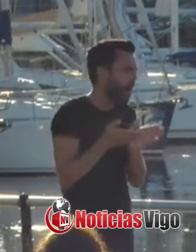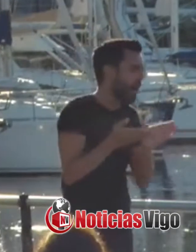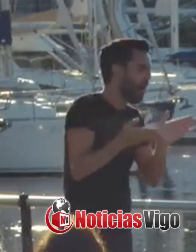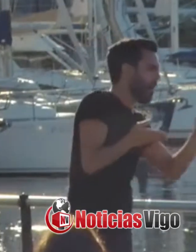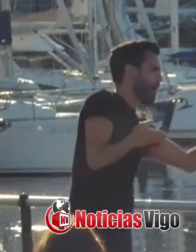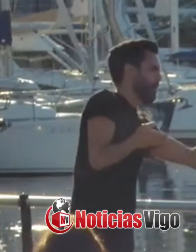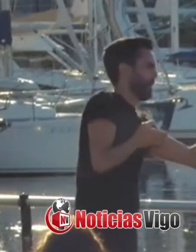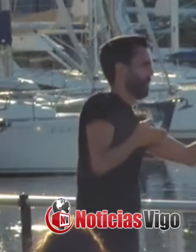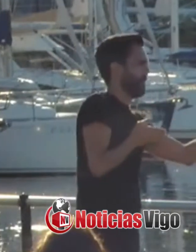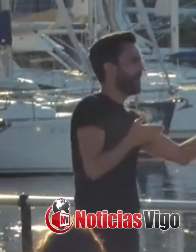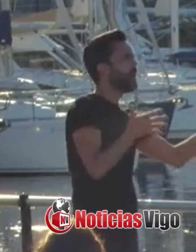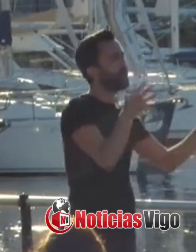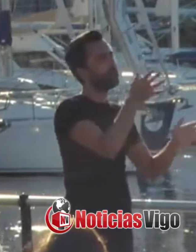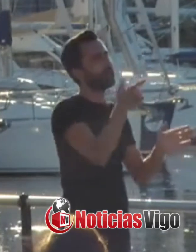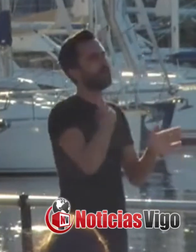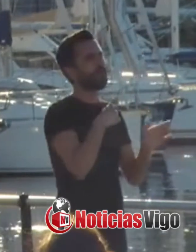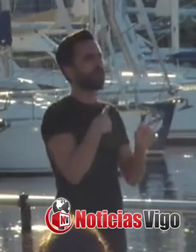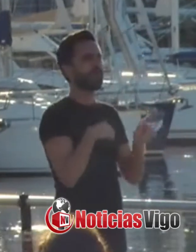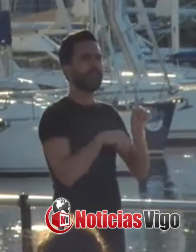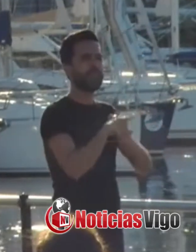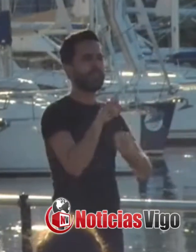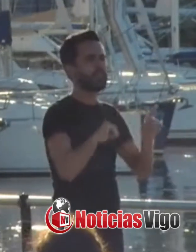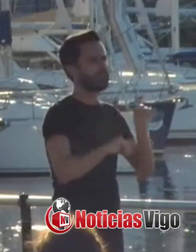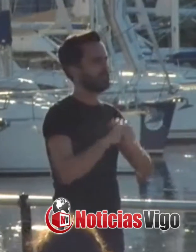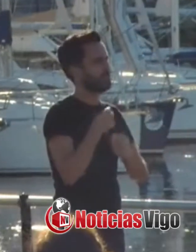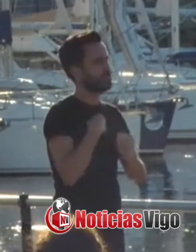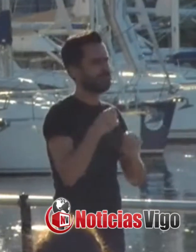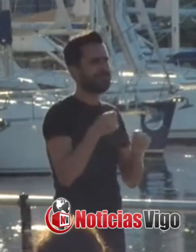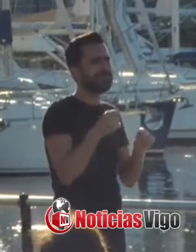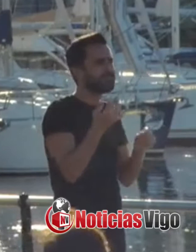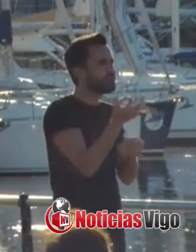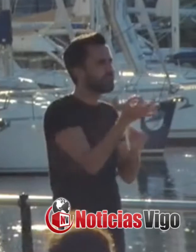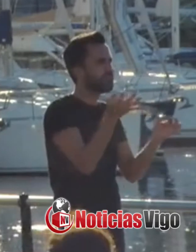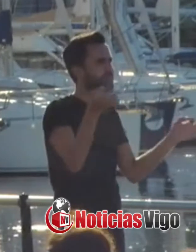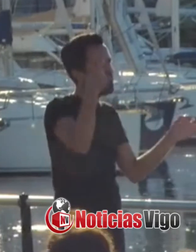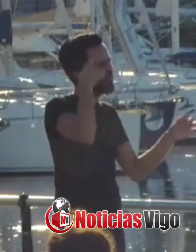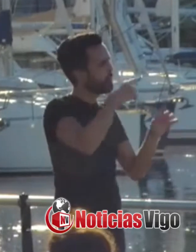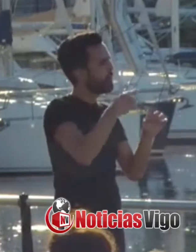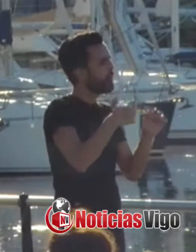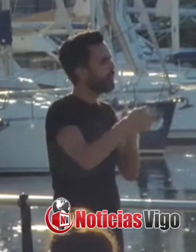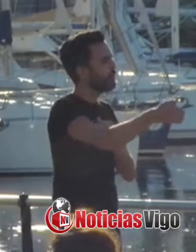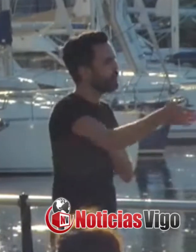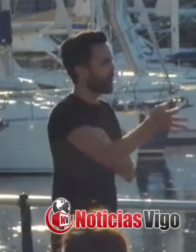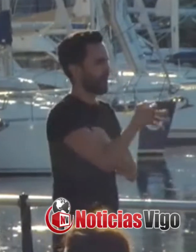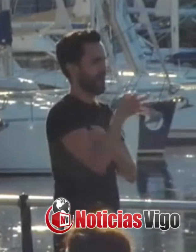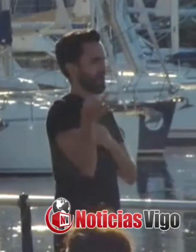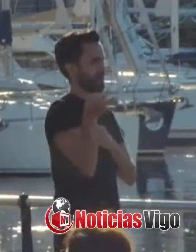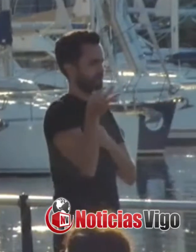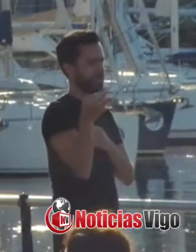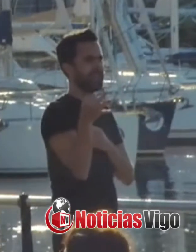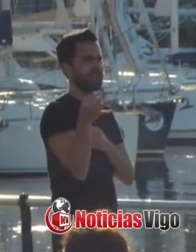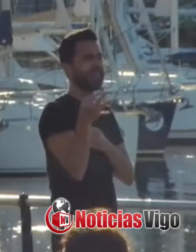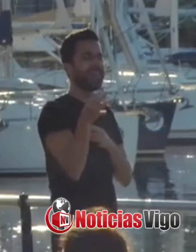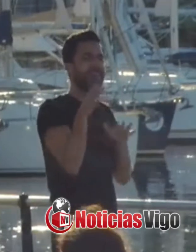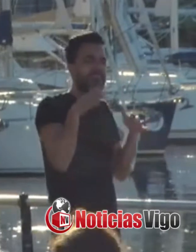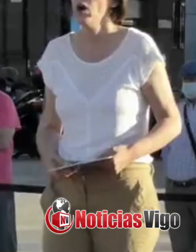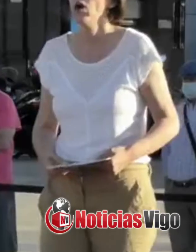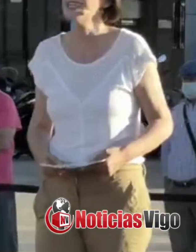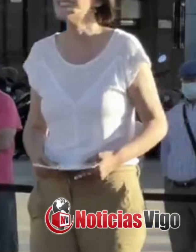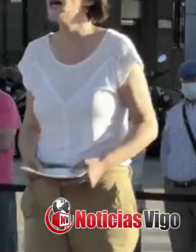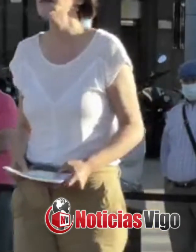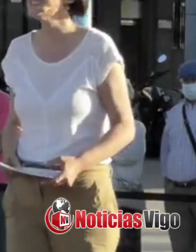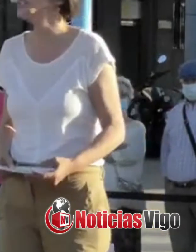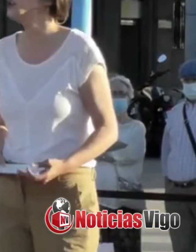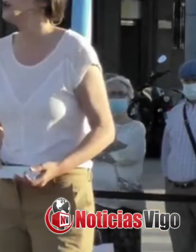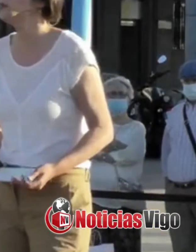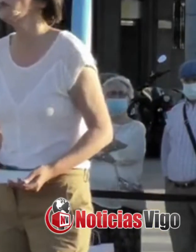temos que tomar as decisións adecuadas para ser capaces de acertar no futuro. E neste momento, o que